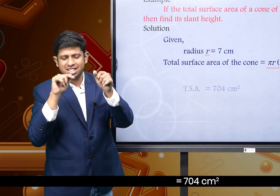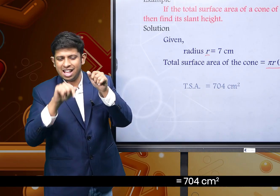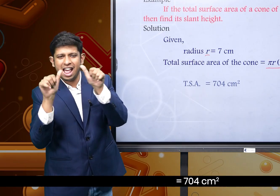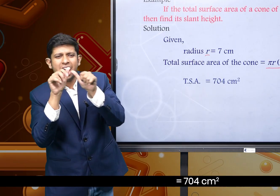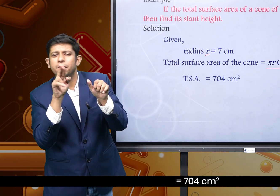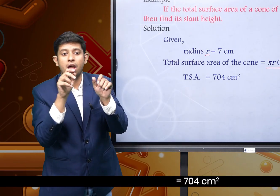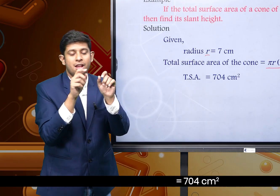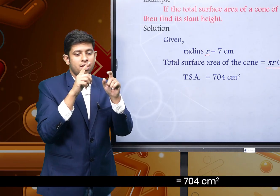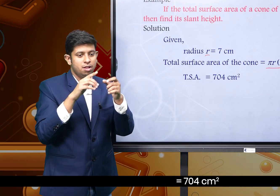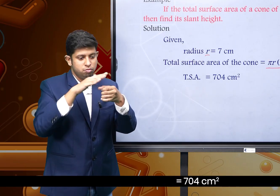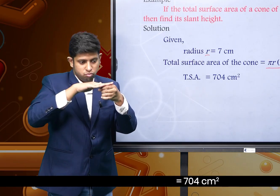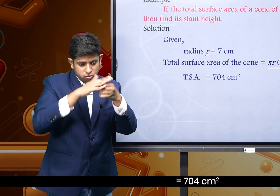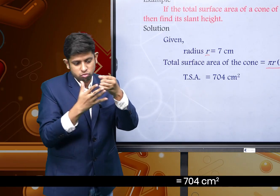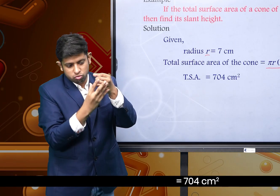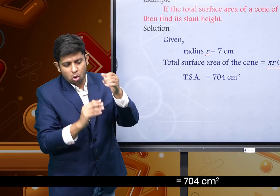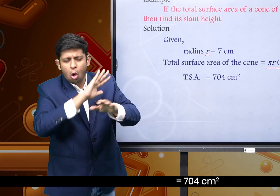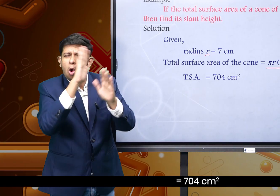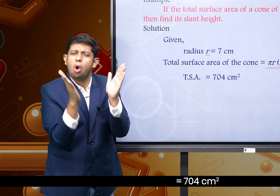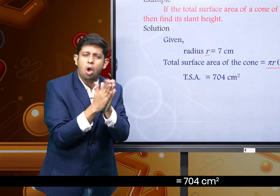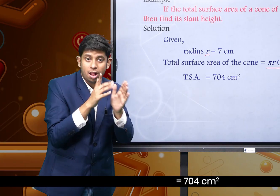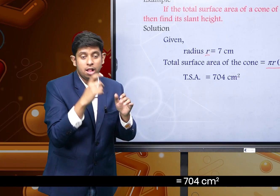क्षेत्रफळ बरोबर 704 सेंटीमीटरचा वर्ग.